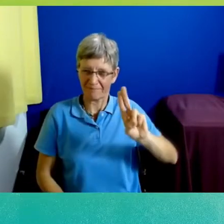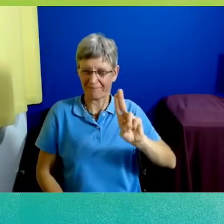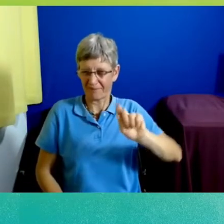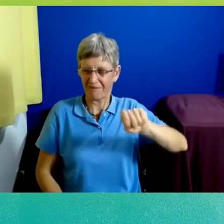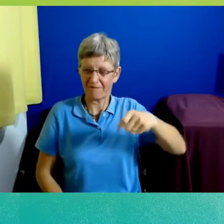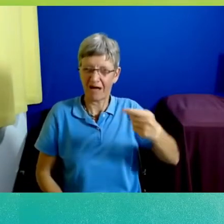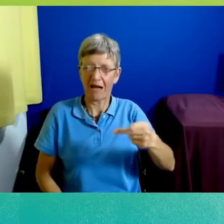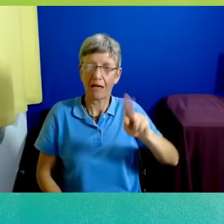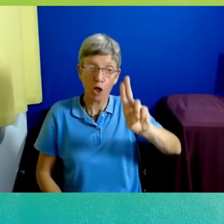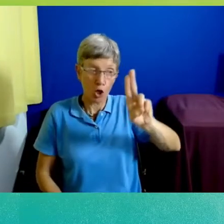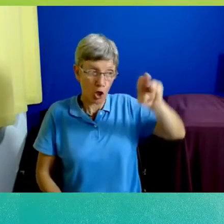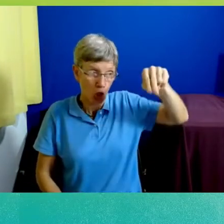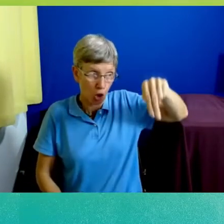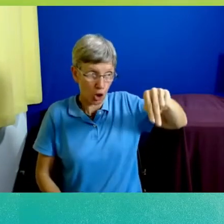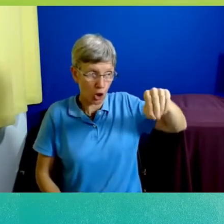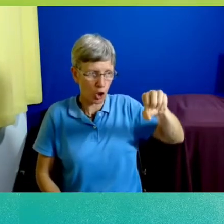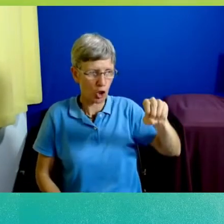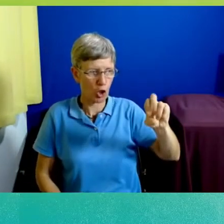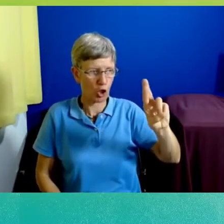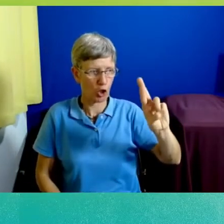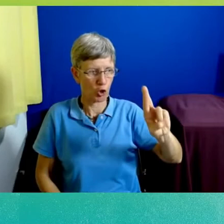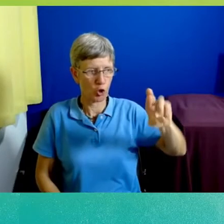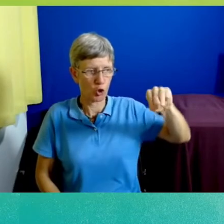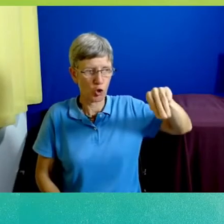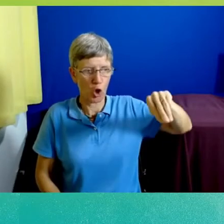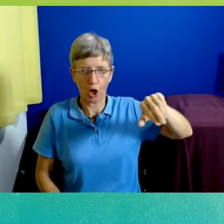Tem algumas.